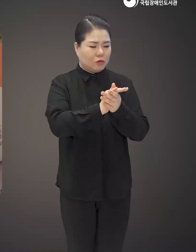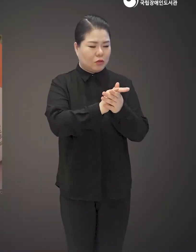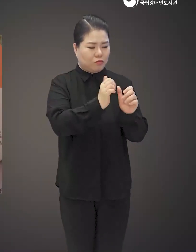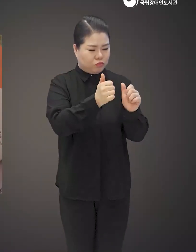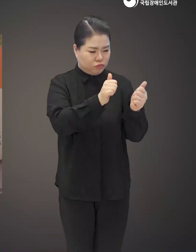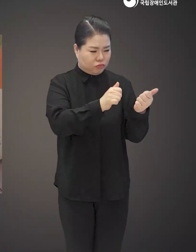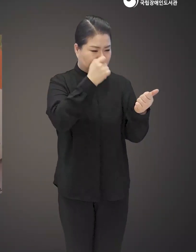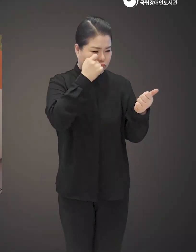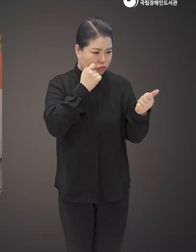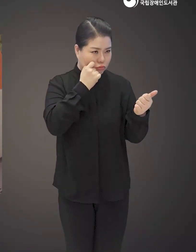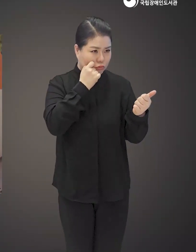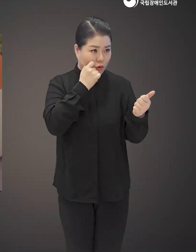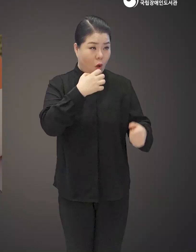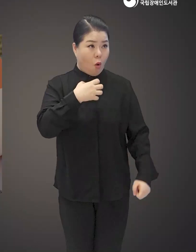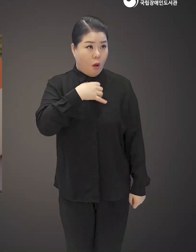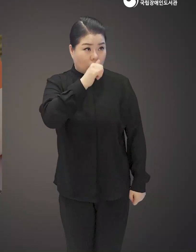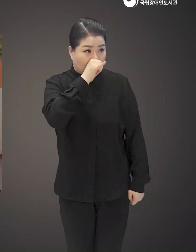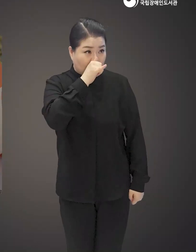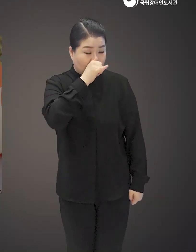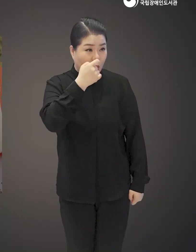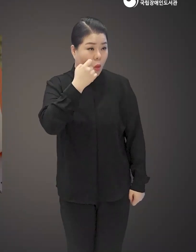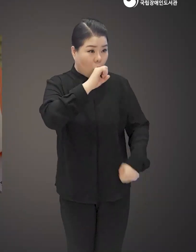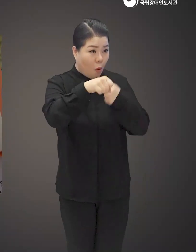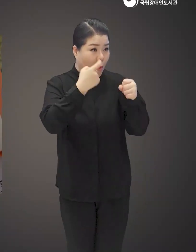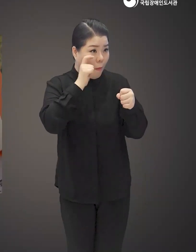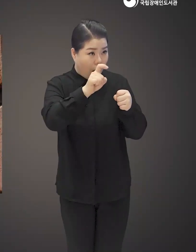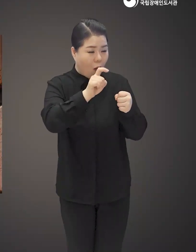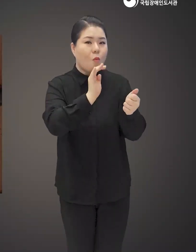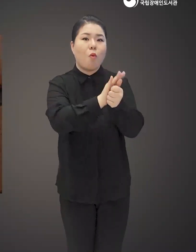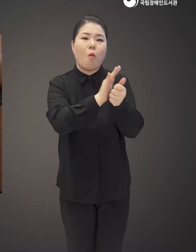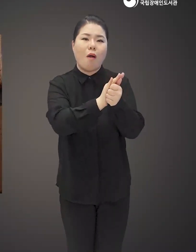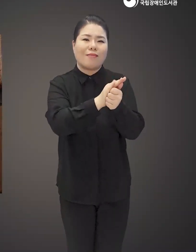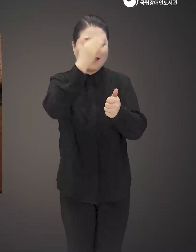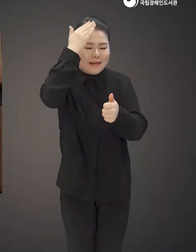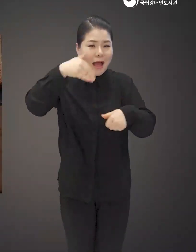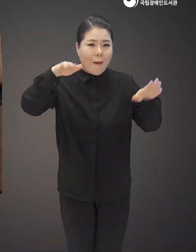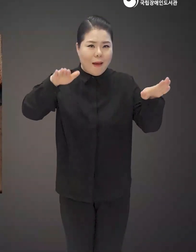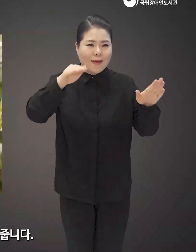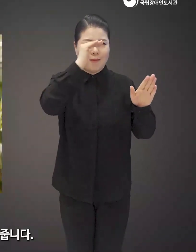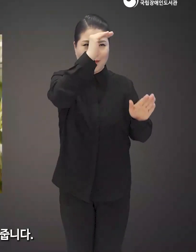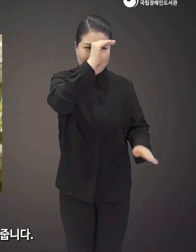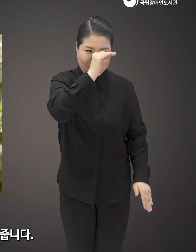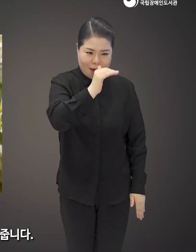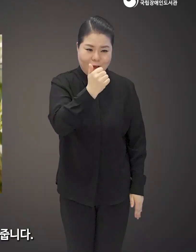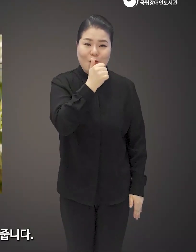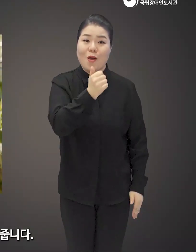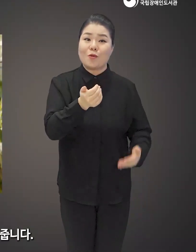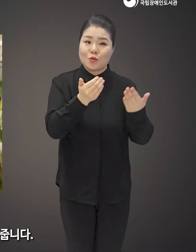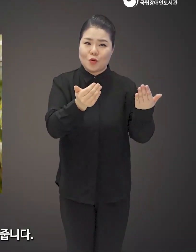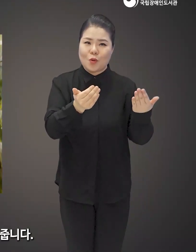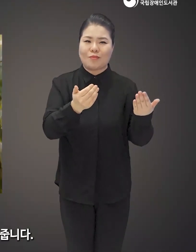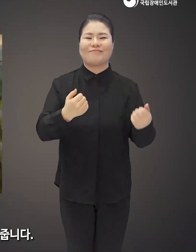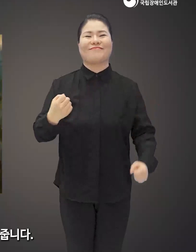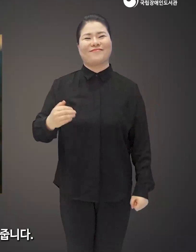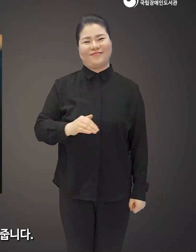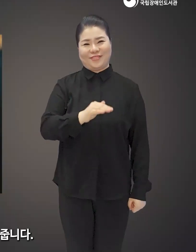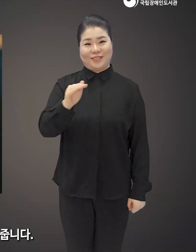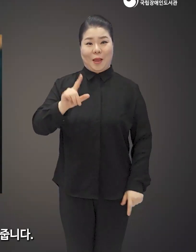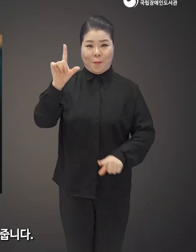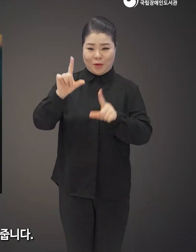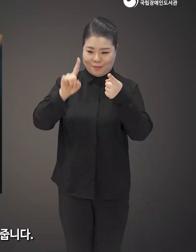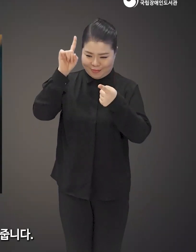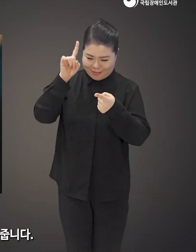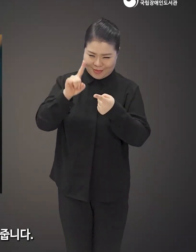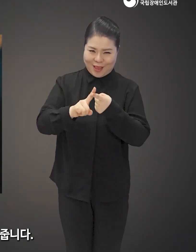위험에 처한 다른 동물들을 도와주기도 하는 까마귀 등을 차례차례 소개하며 우리들 모습은 있는 그대로